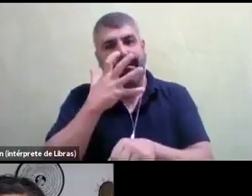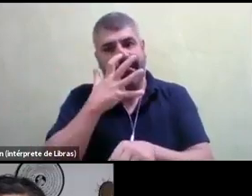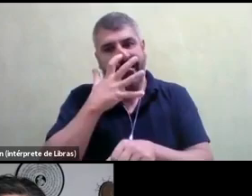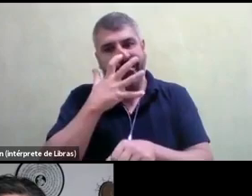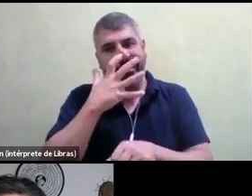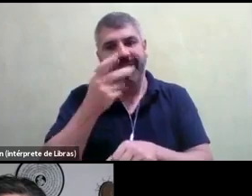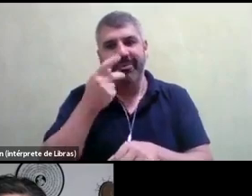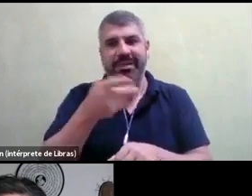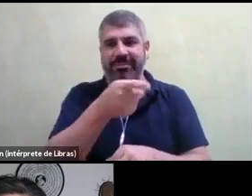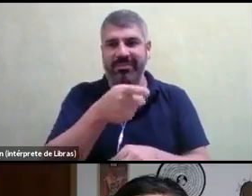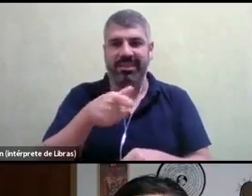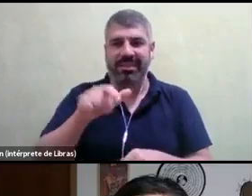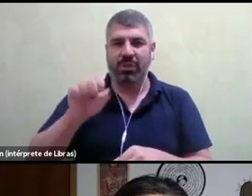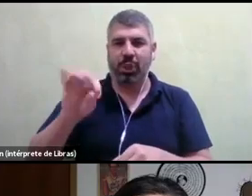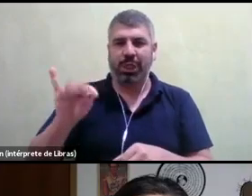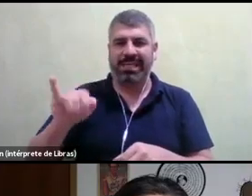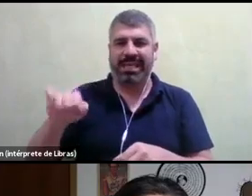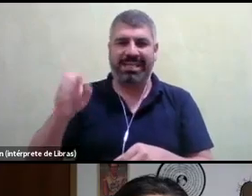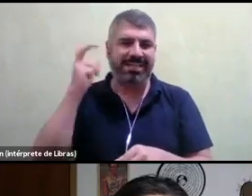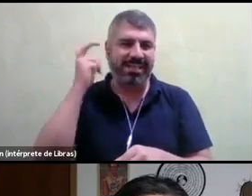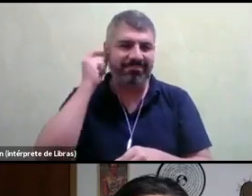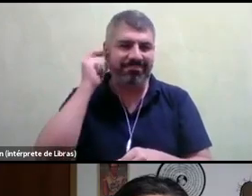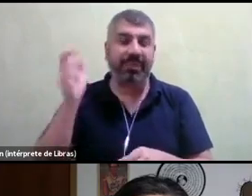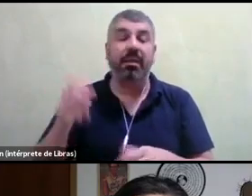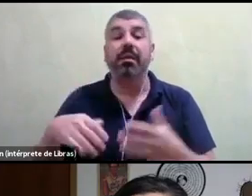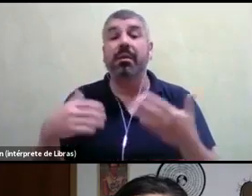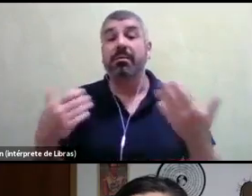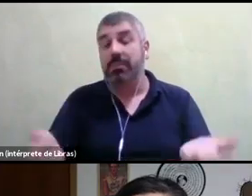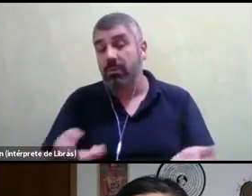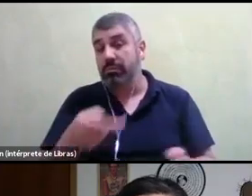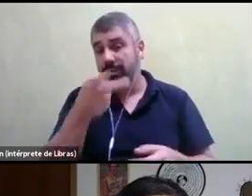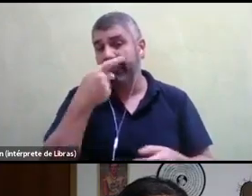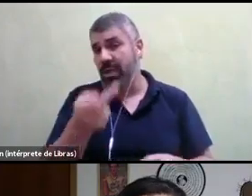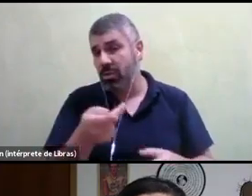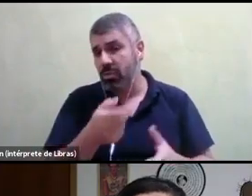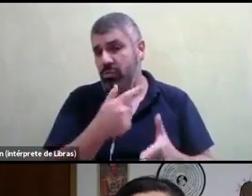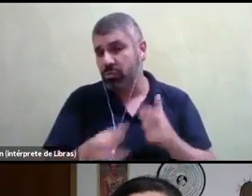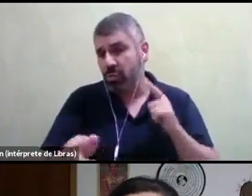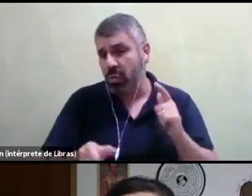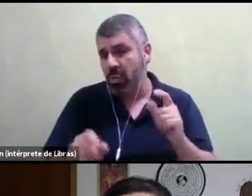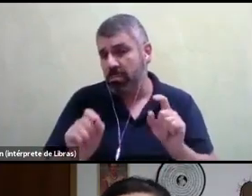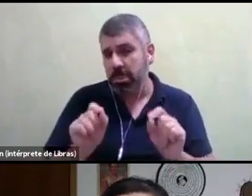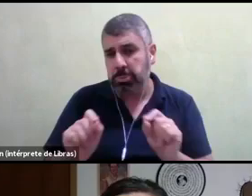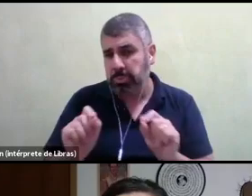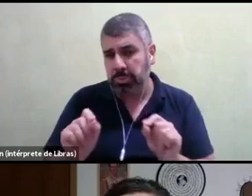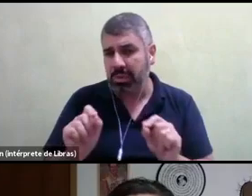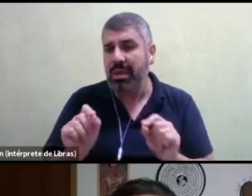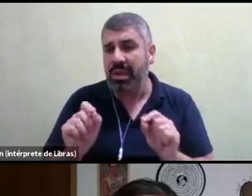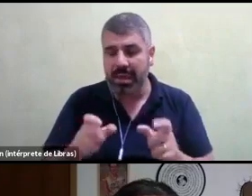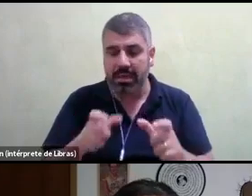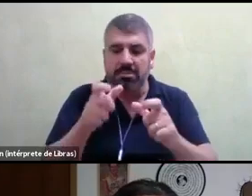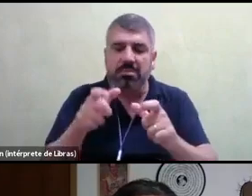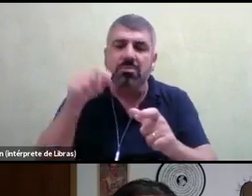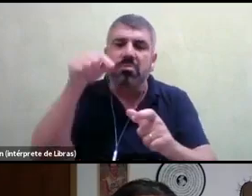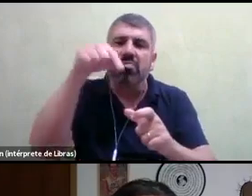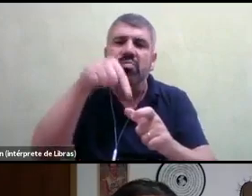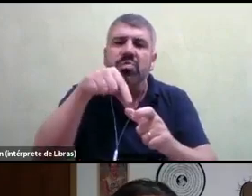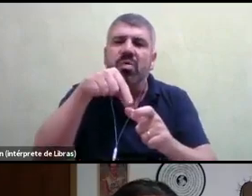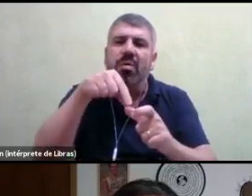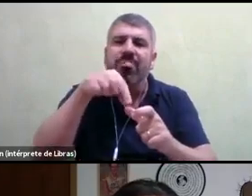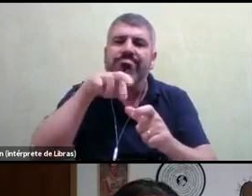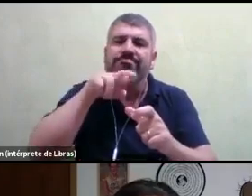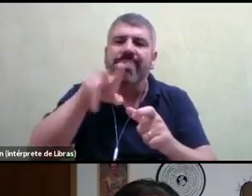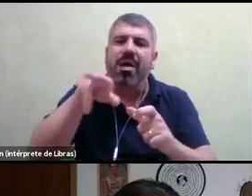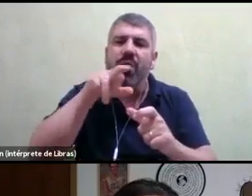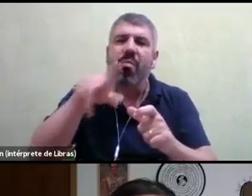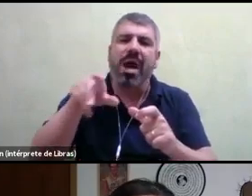aí, pegando um pouco do que você falou, né, desses espaços que não foram